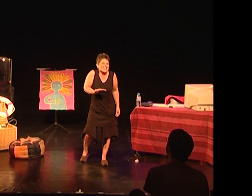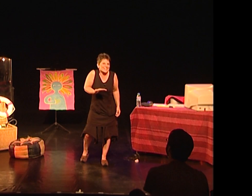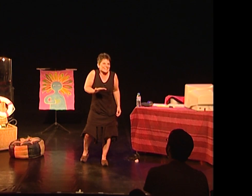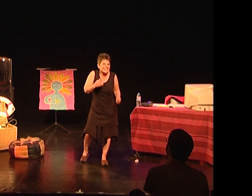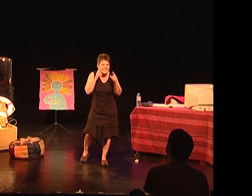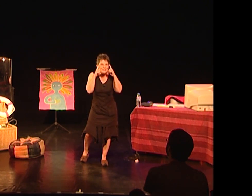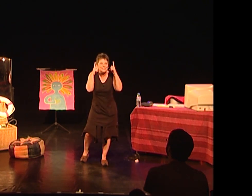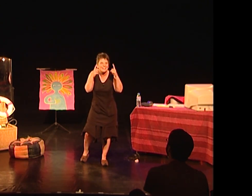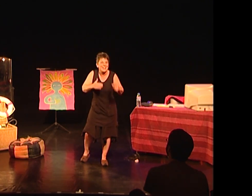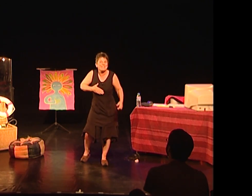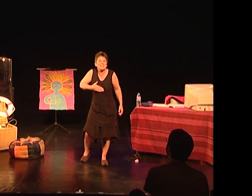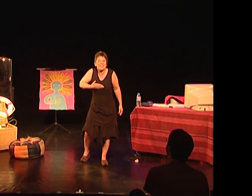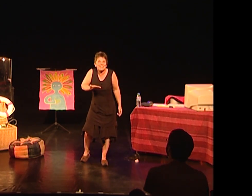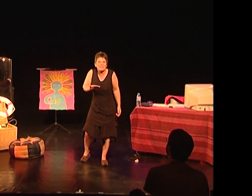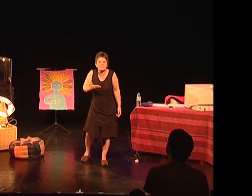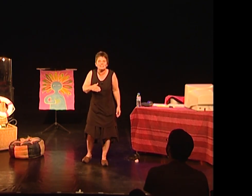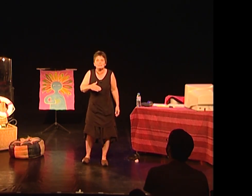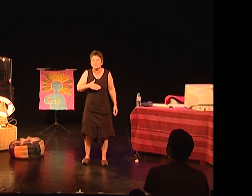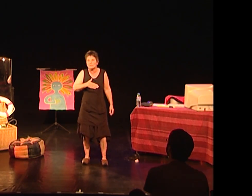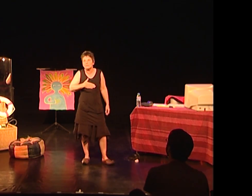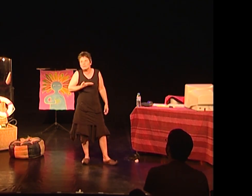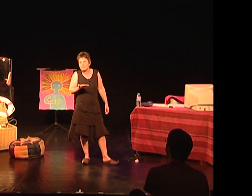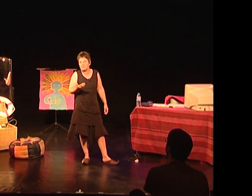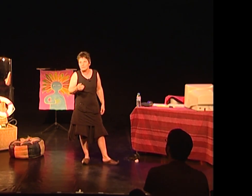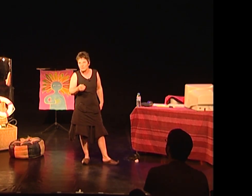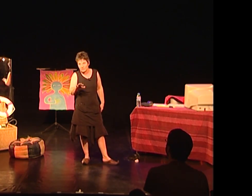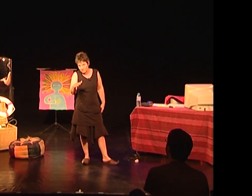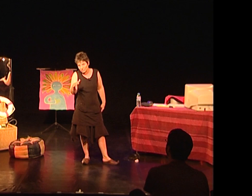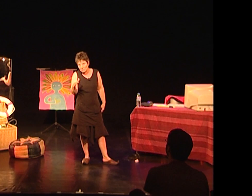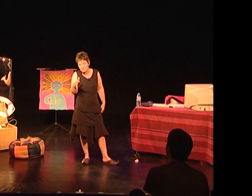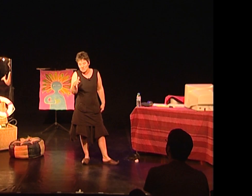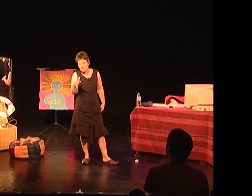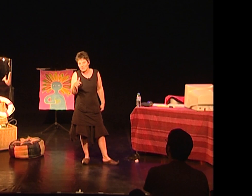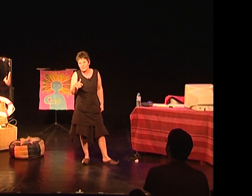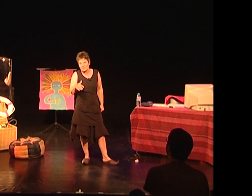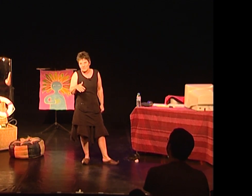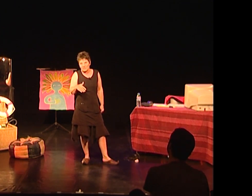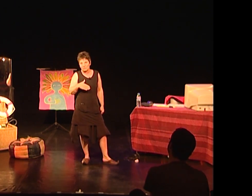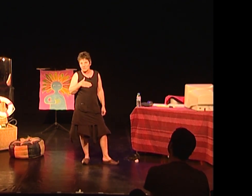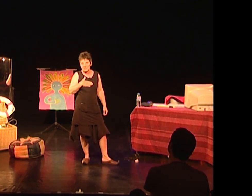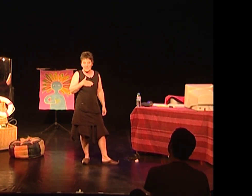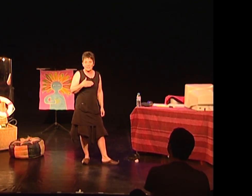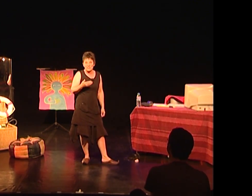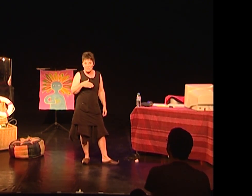Vous voyez, il faut pas j'aime comme ça, quoi. Parce que si vous êtes j'aime comme ça, c'est que vous avez le moyen, quoi. Vous voyez. Et j'aime pas,